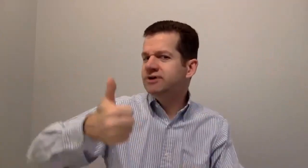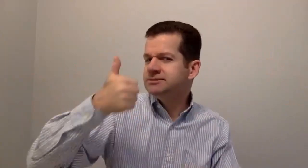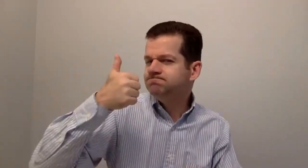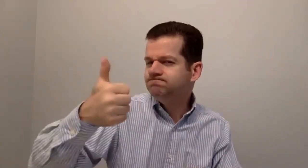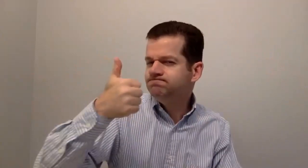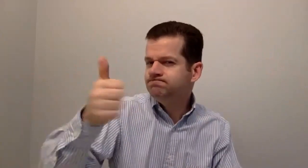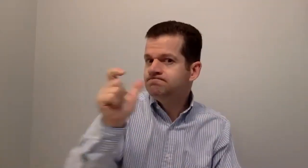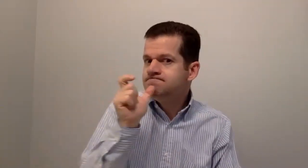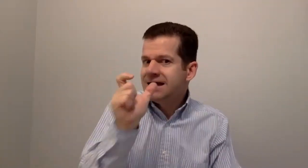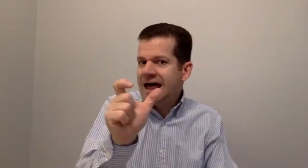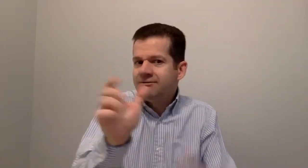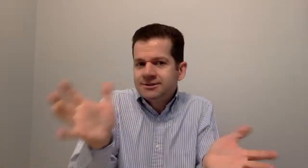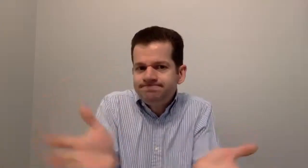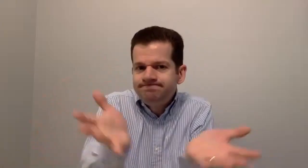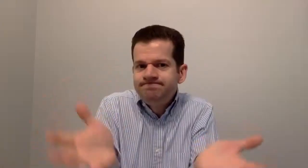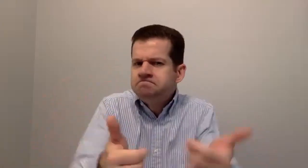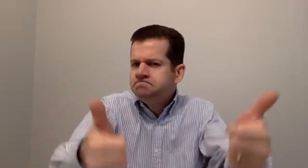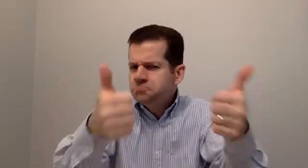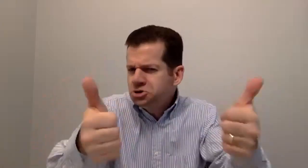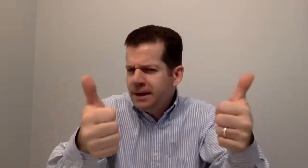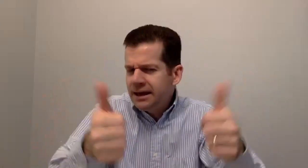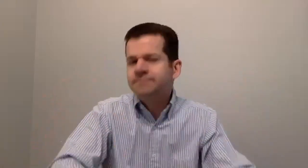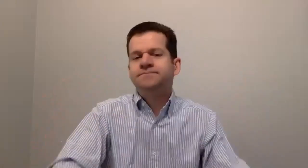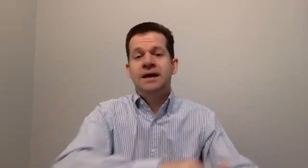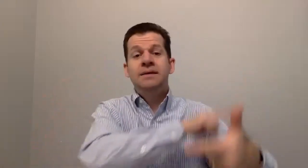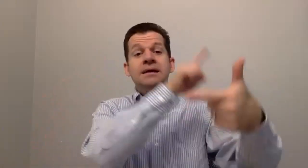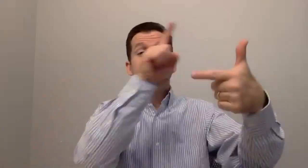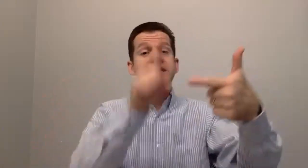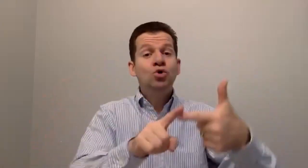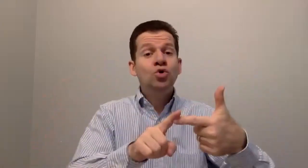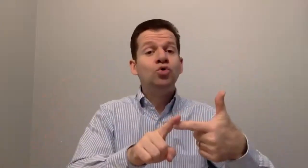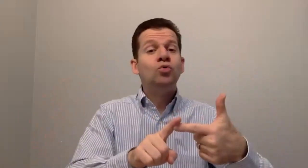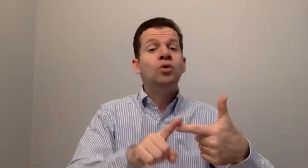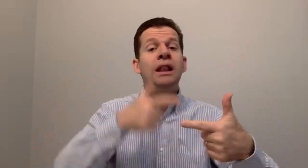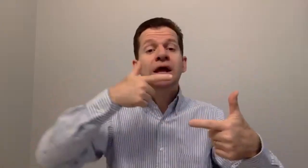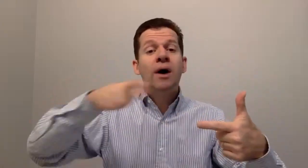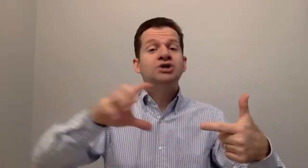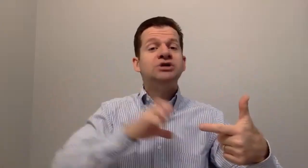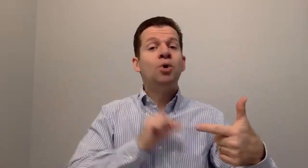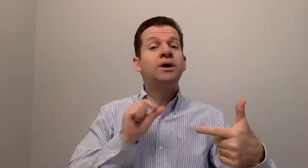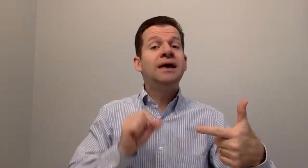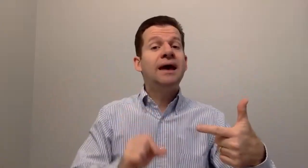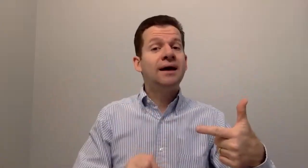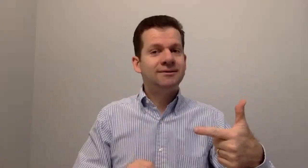positivas. Palavras. Muito bem. Okay? Segundo, linguagem de amor. O que que é?